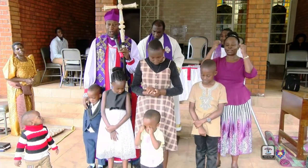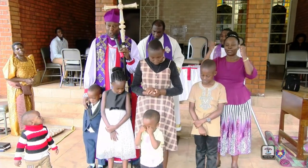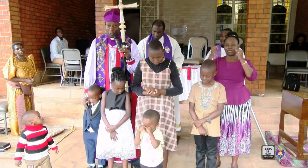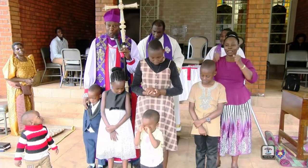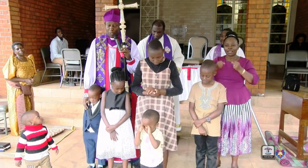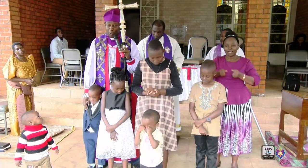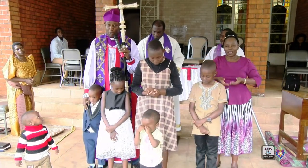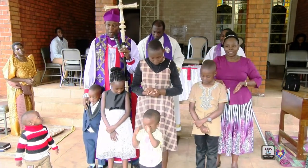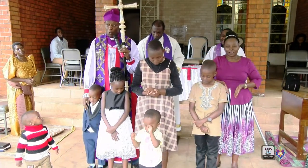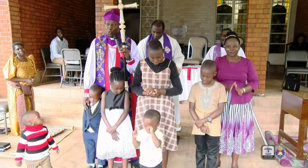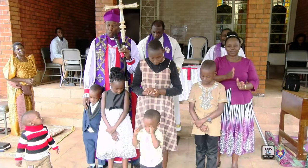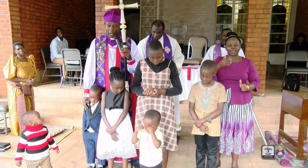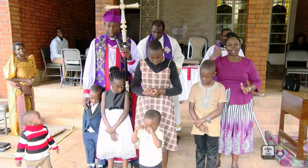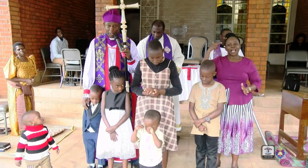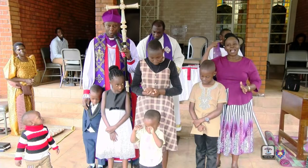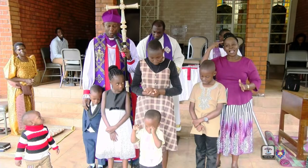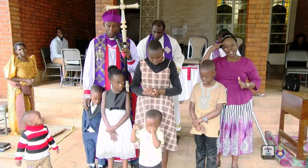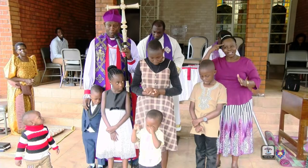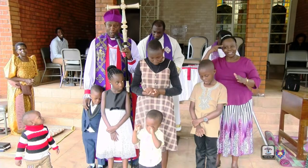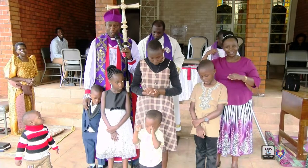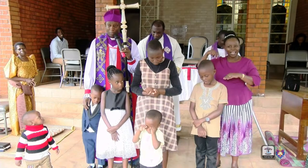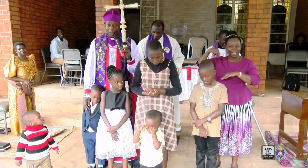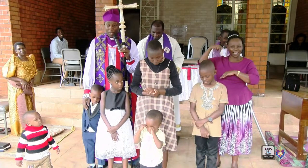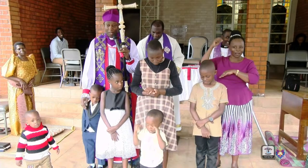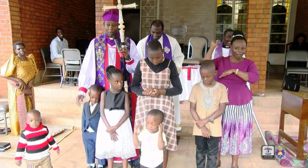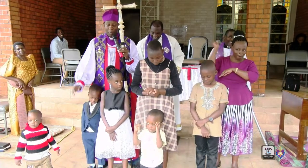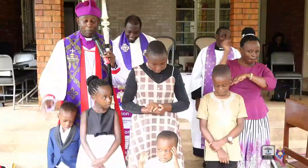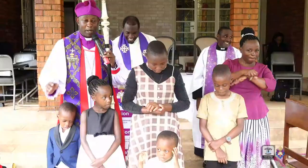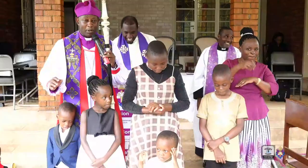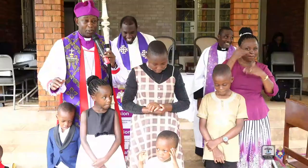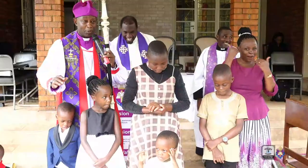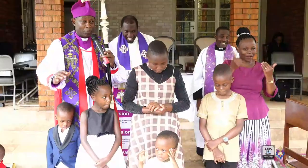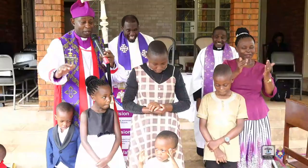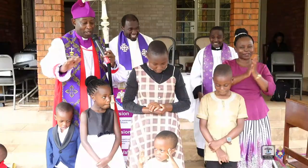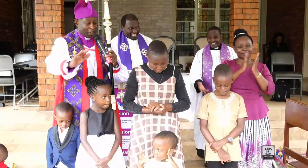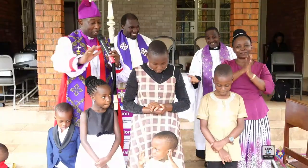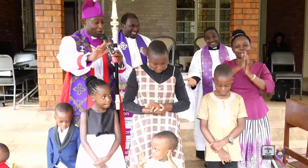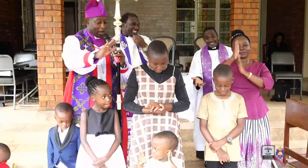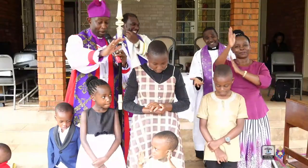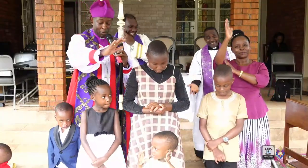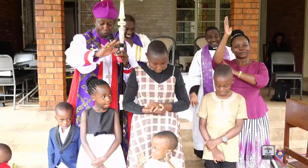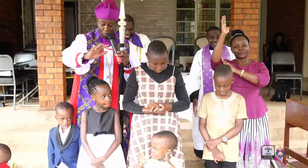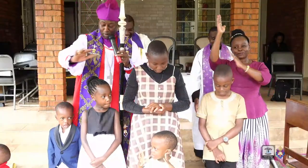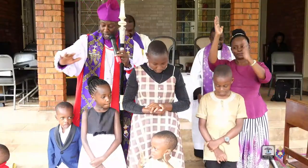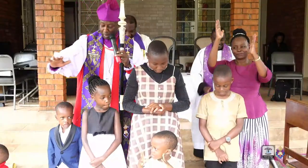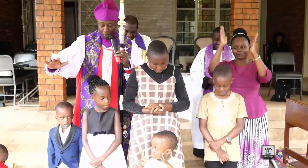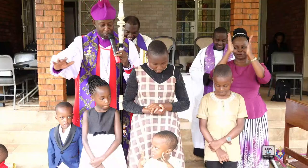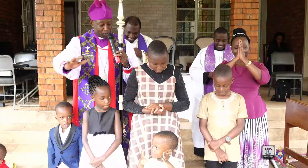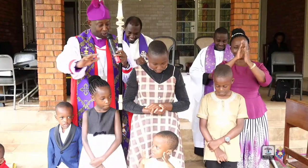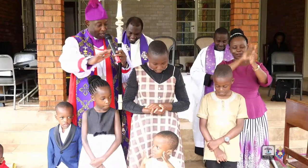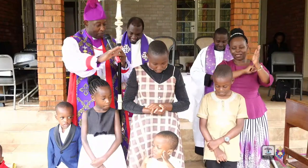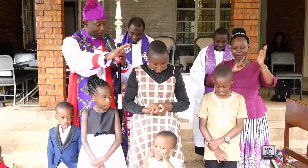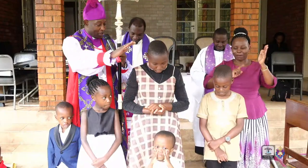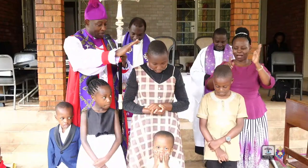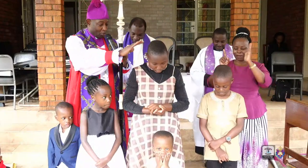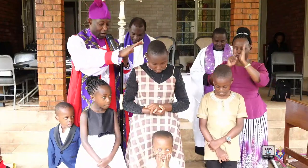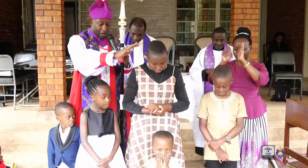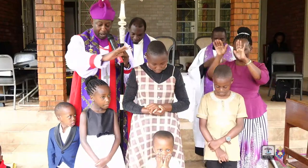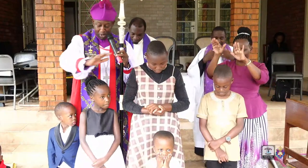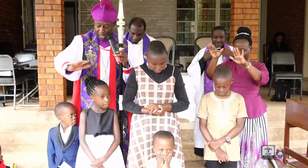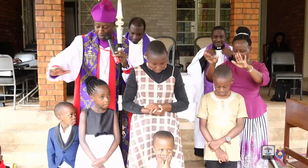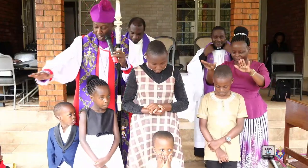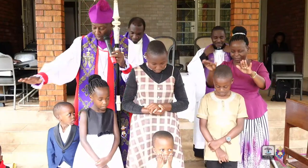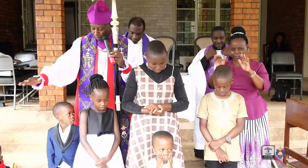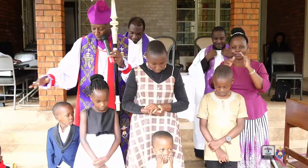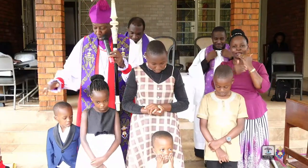okutuzanyira Arsenal eno ewutula ennaku zino kamala. Kale Mukama yabazza. Kale Mukama bakuume abawe omukisa. Mukama